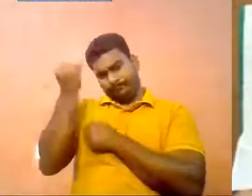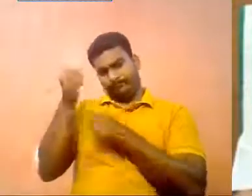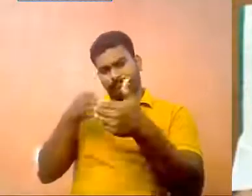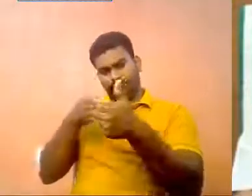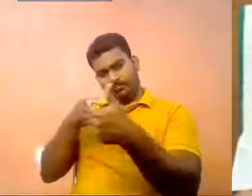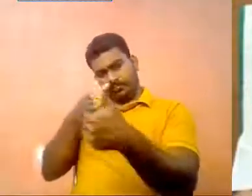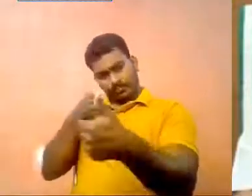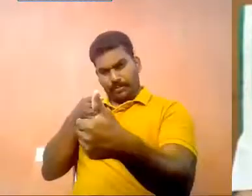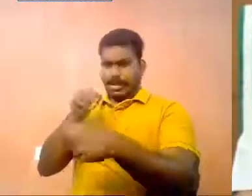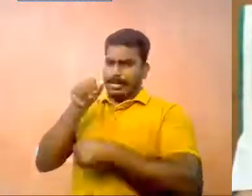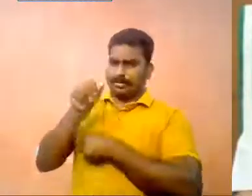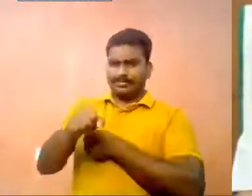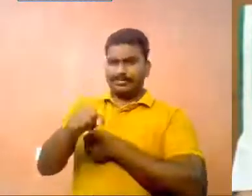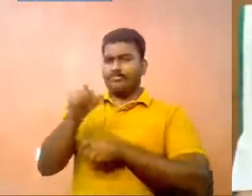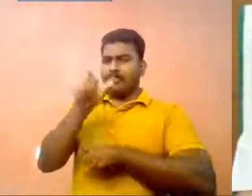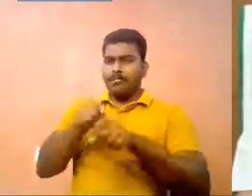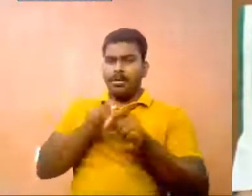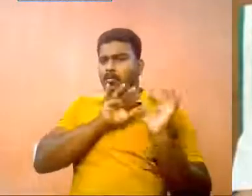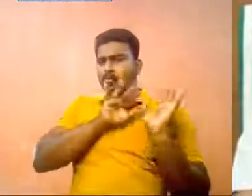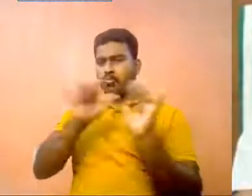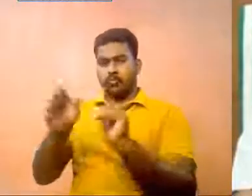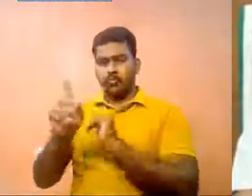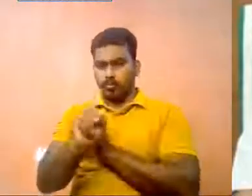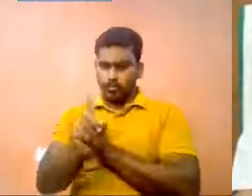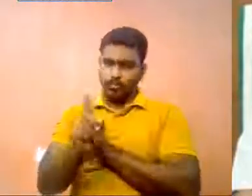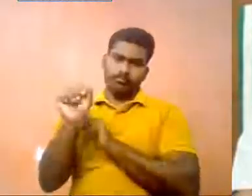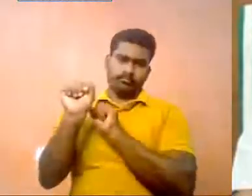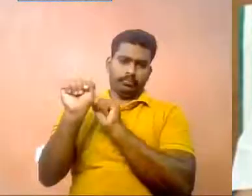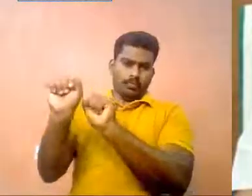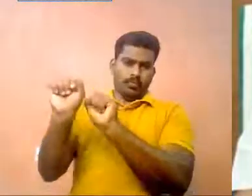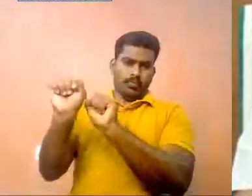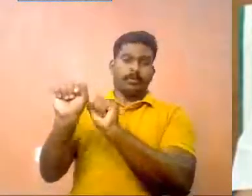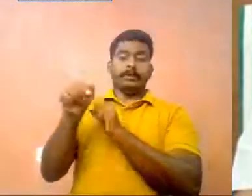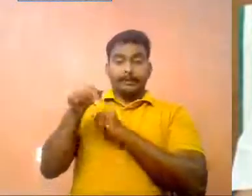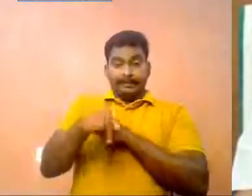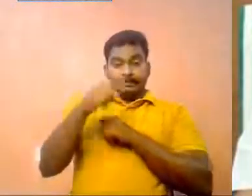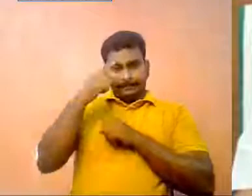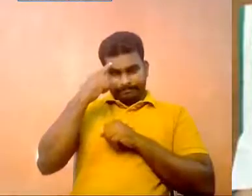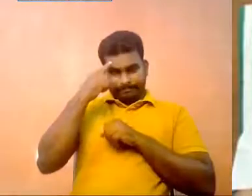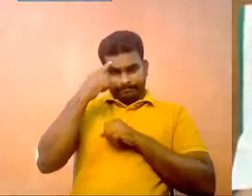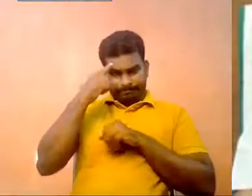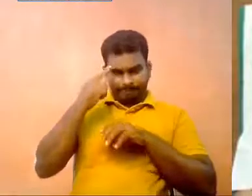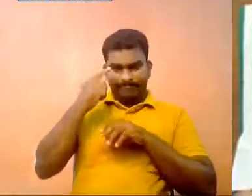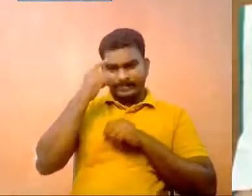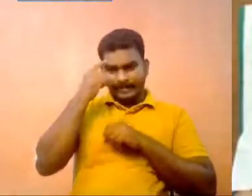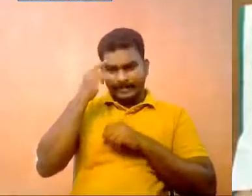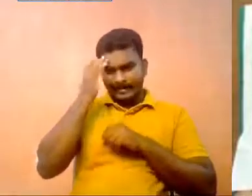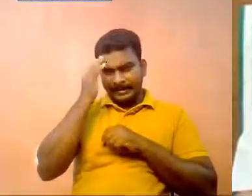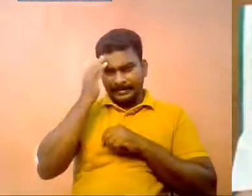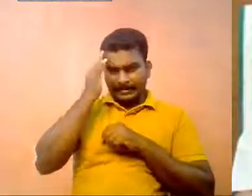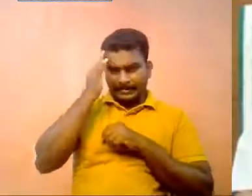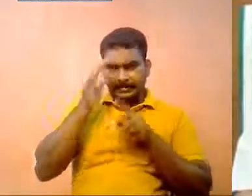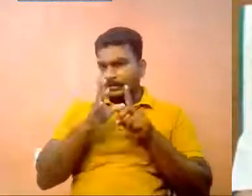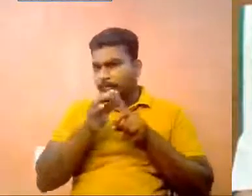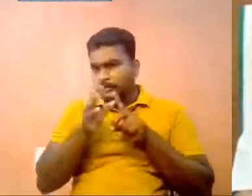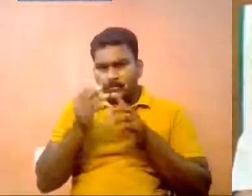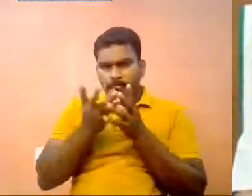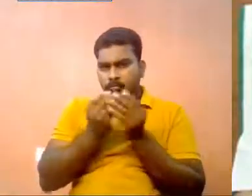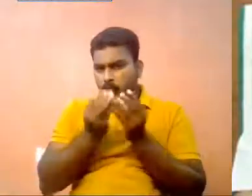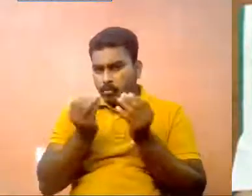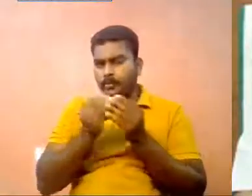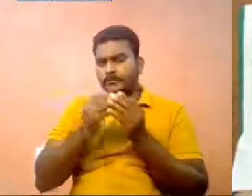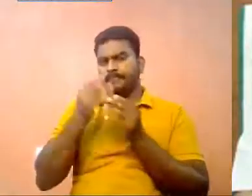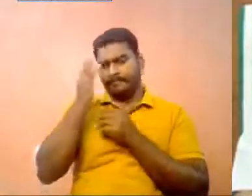എങ്ങനെ അതിന് പരിഹാരം കാണണമെന്ന് ഇവിടെയും ആലോചിക്കാം, കർണാടക ഗവൺമെൻറ്റുമായും ചർച്ച ചെയ്യാം.